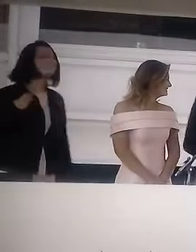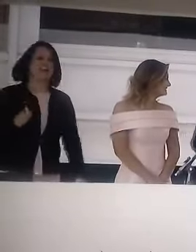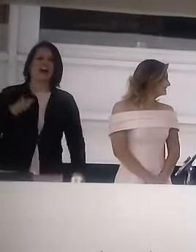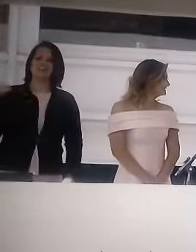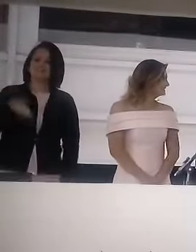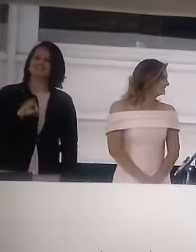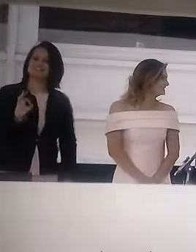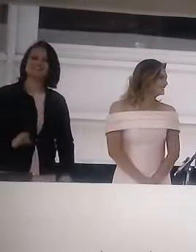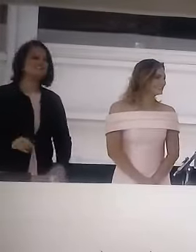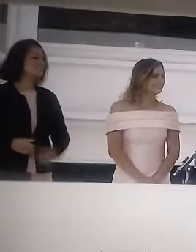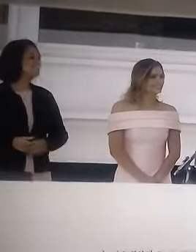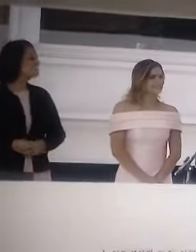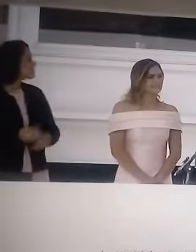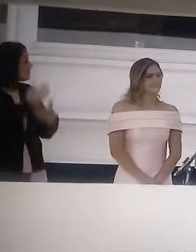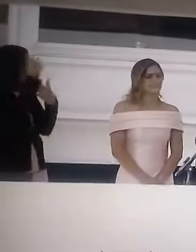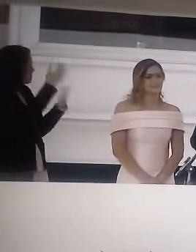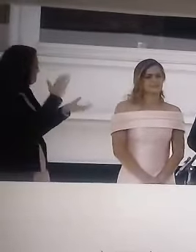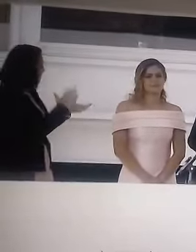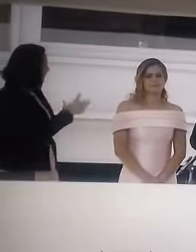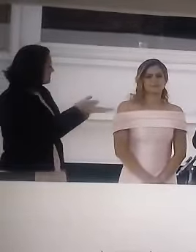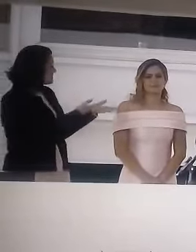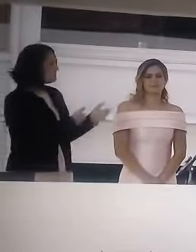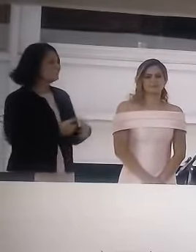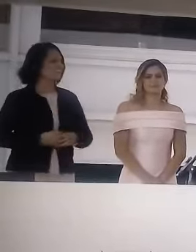Paula, minha esposa,